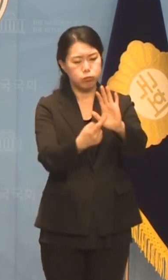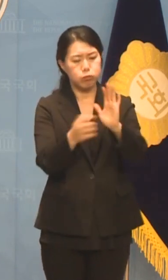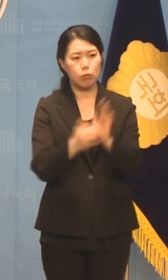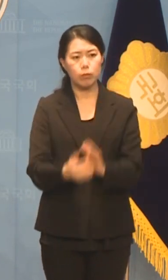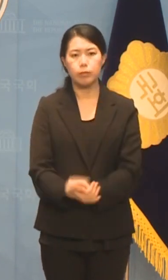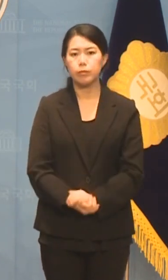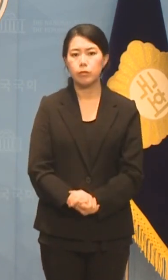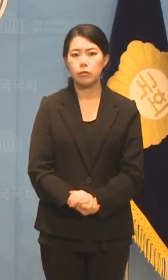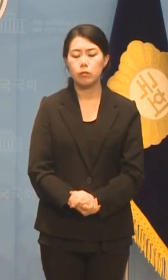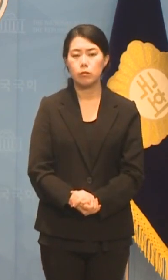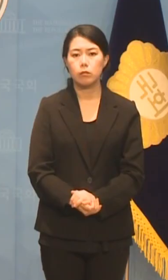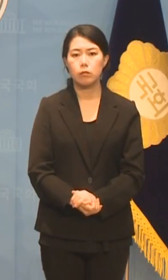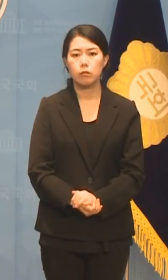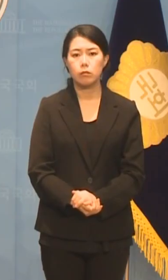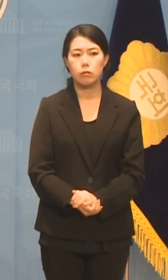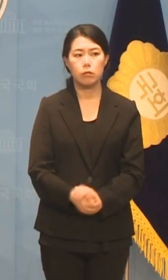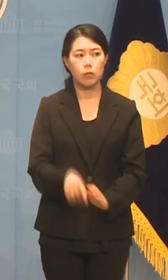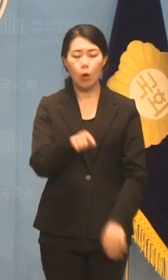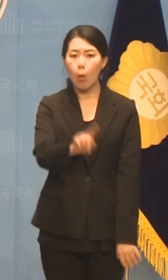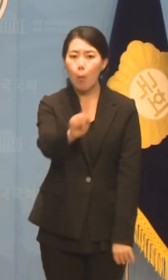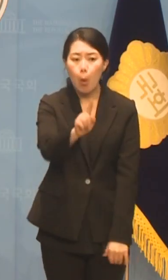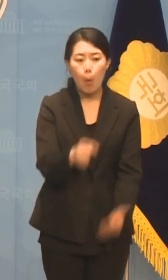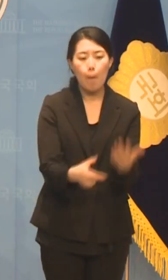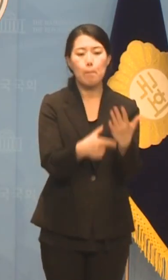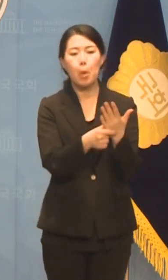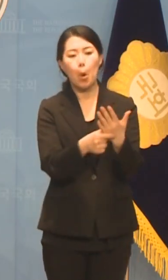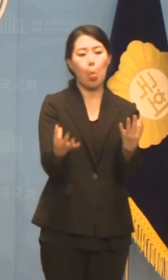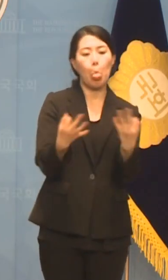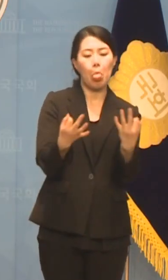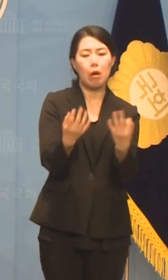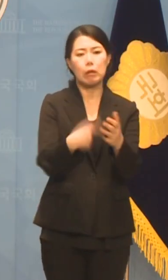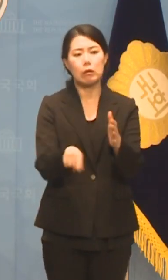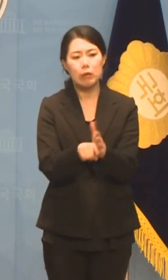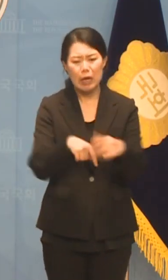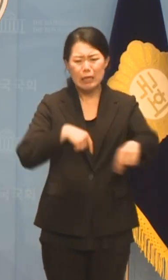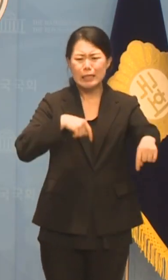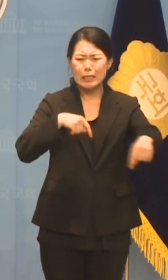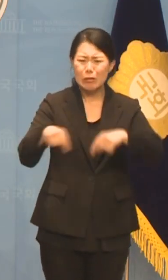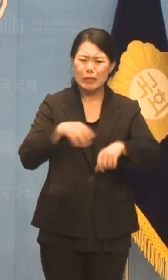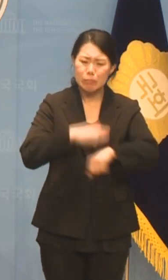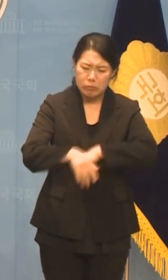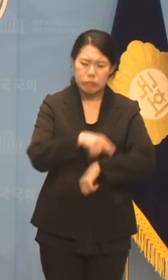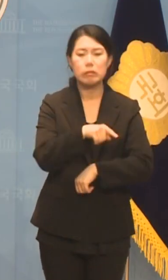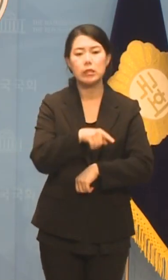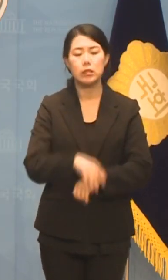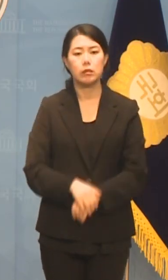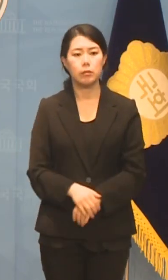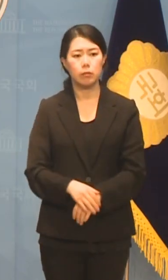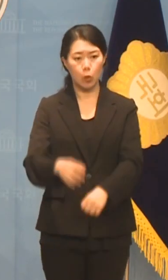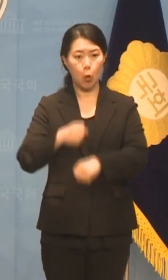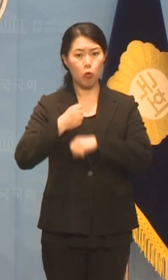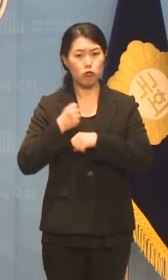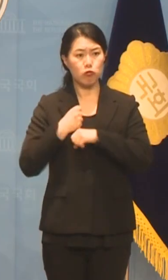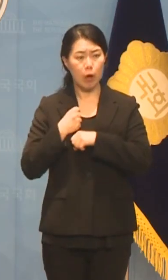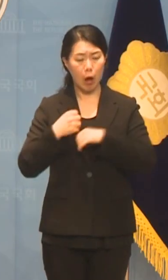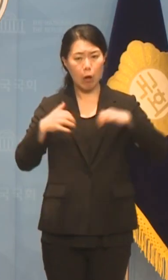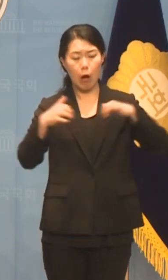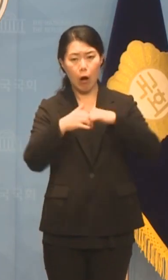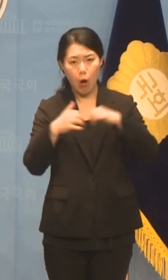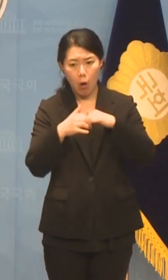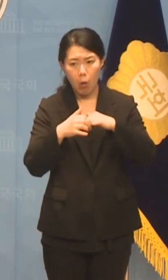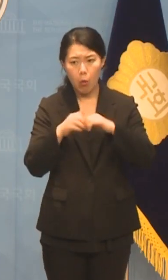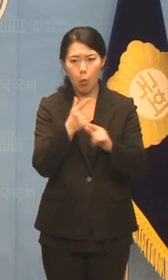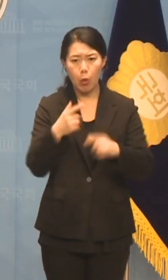들었습니다. 이는 표심을 의식한 명백한 정치적 시도로 국군의 전력 공백과